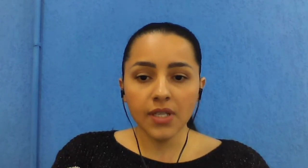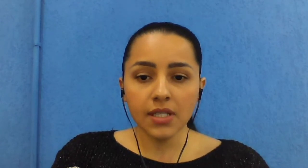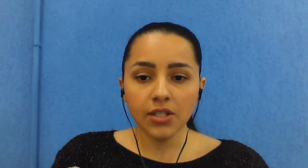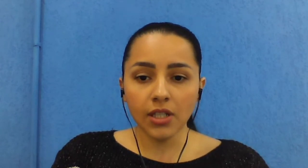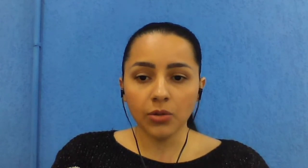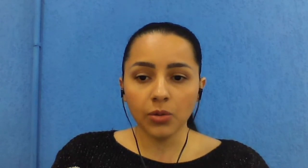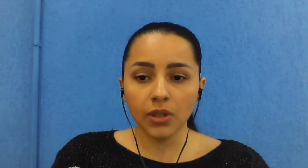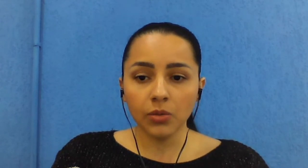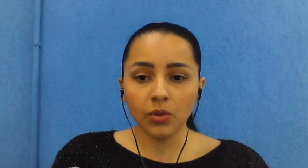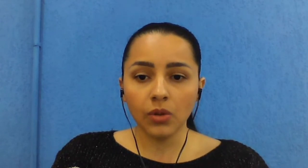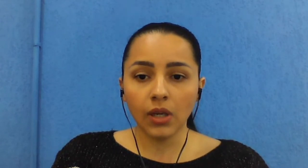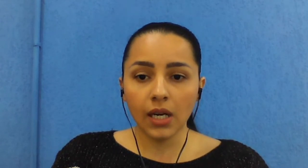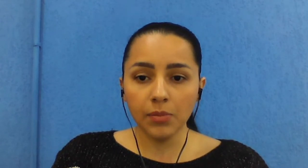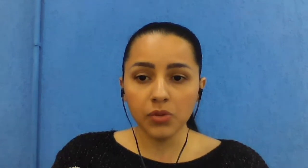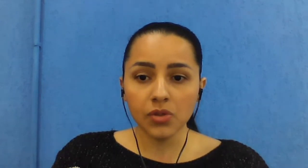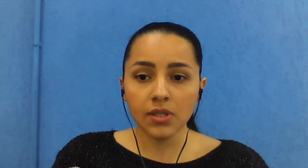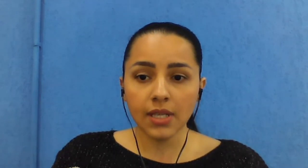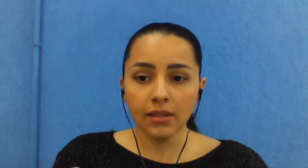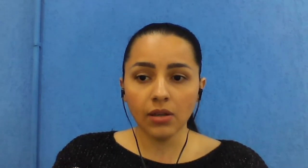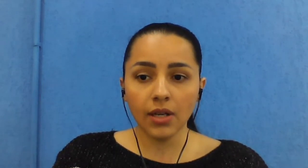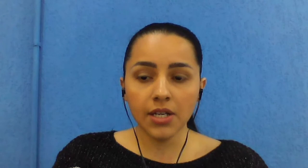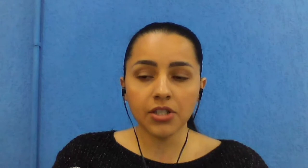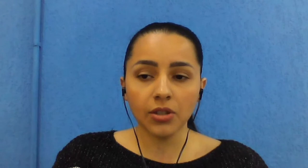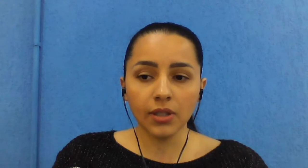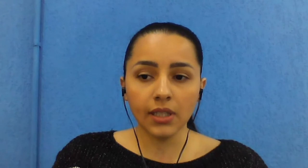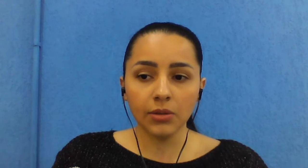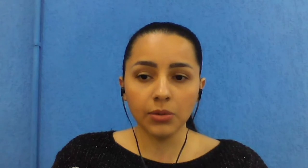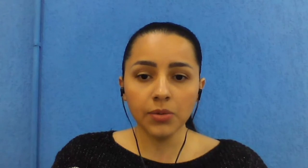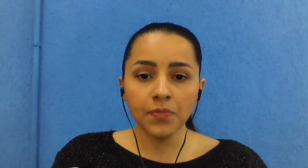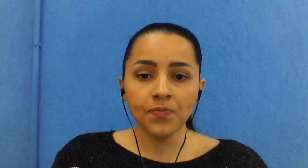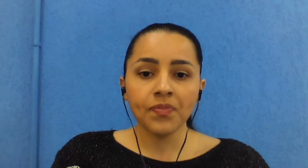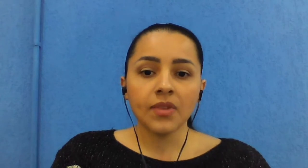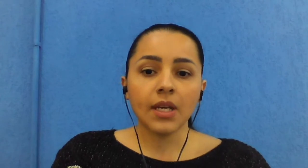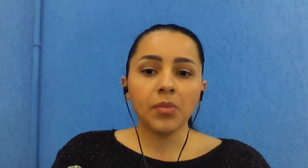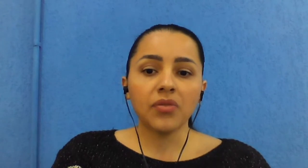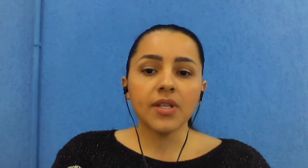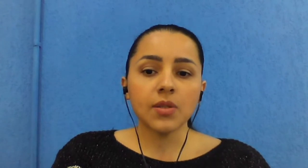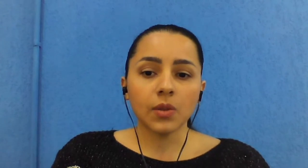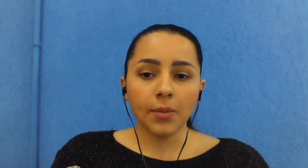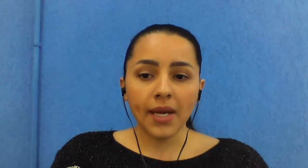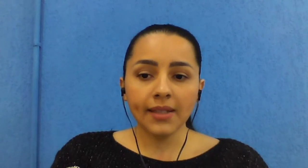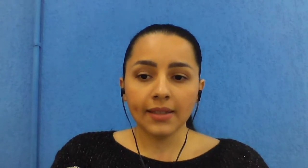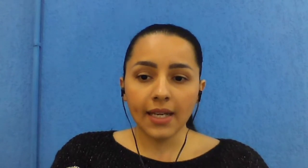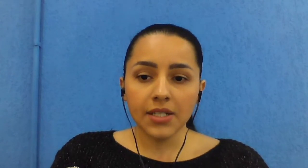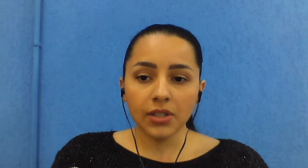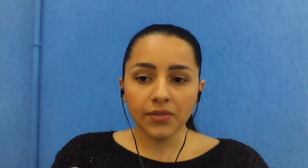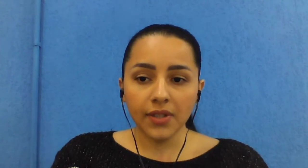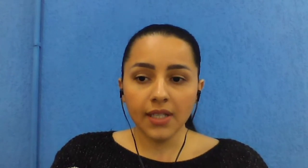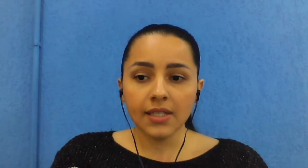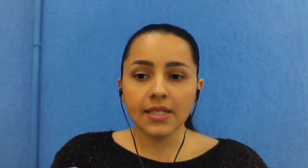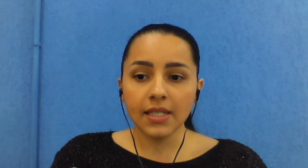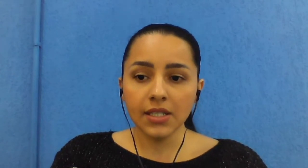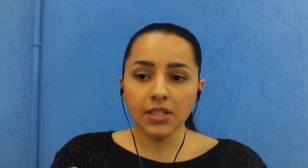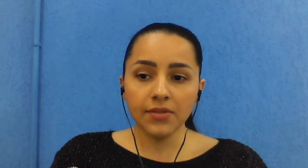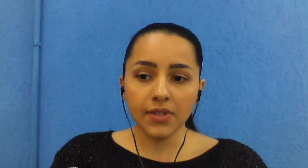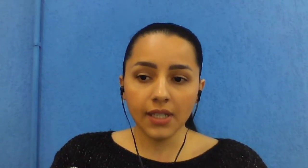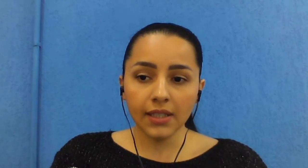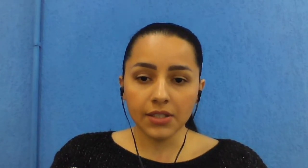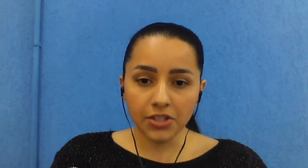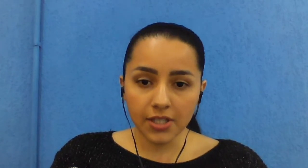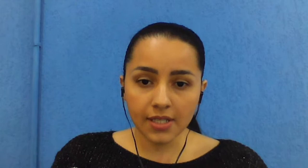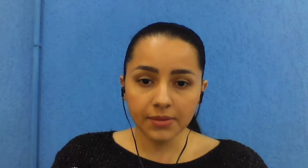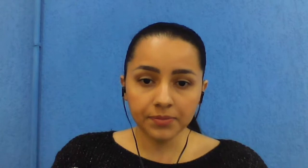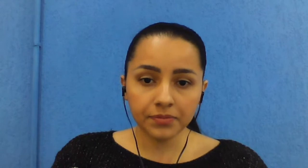Santos, vice-diretora do Campus Centro-Oeste Dona Lindu, da professora Bernadette Oliveira